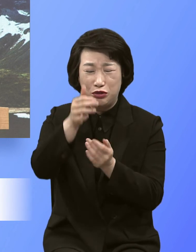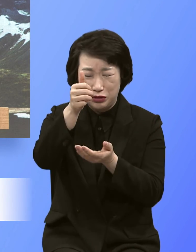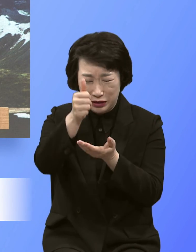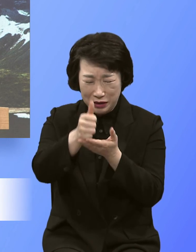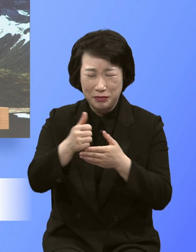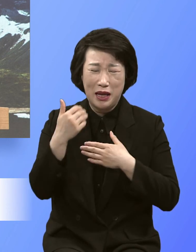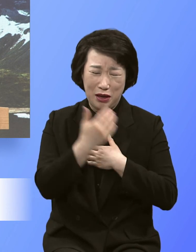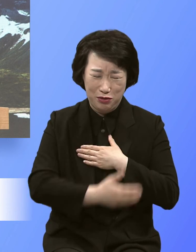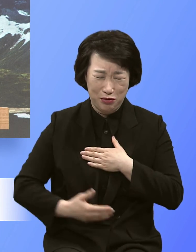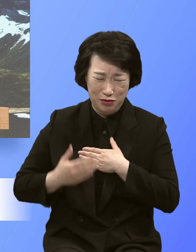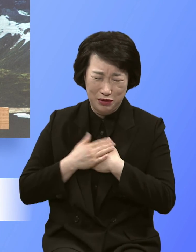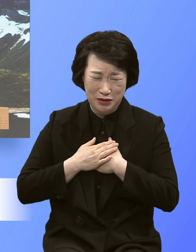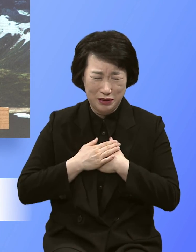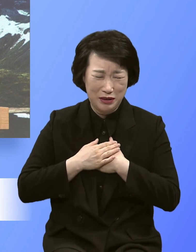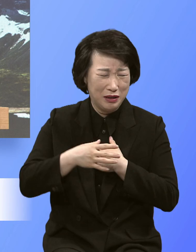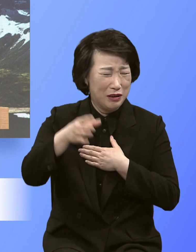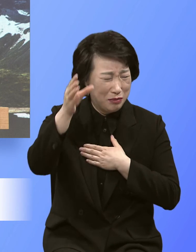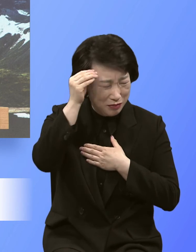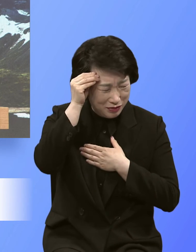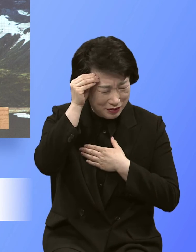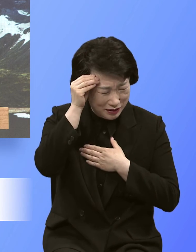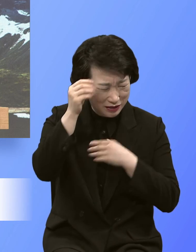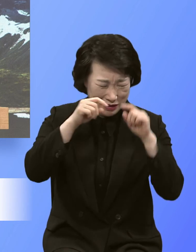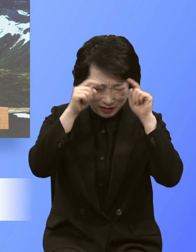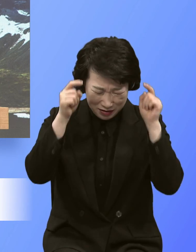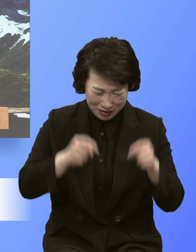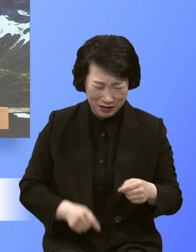내 육신은 미련해서